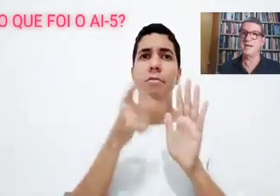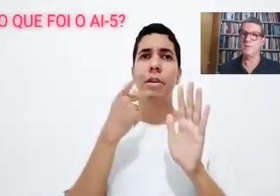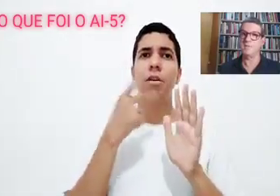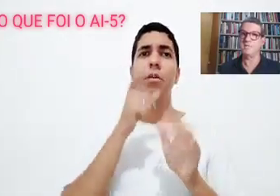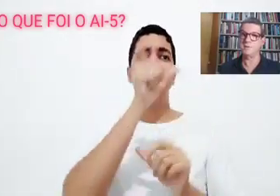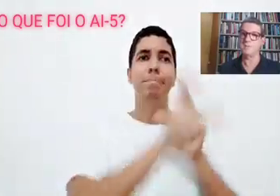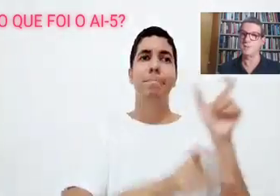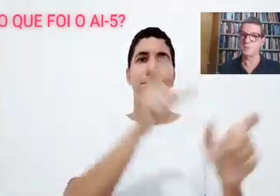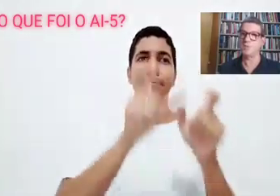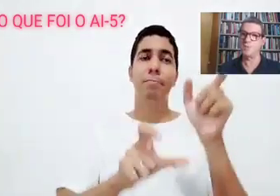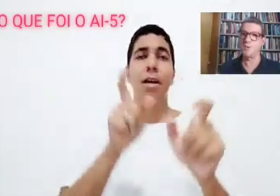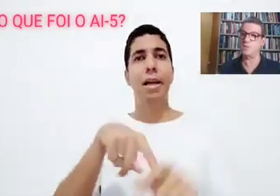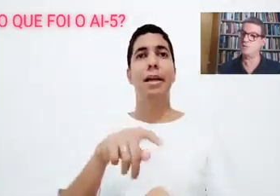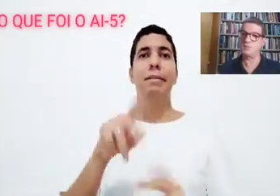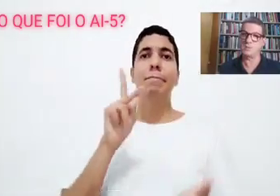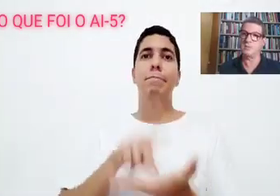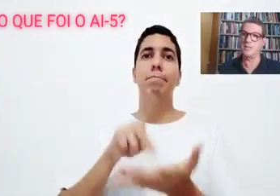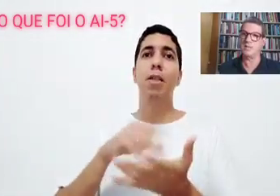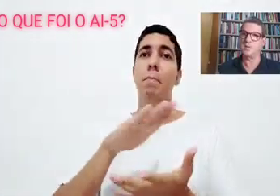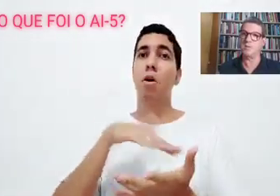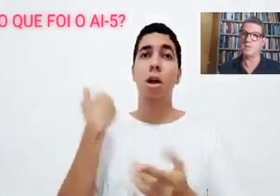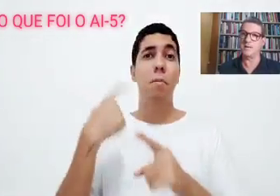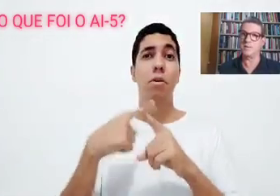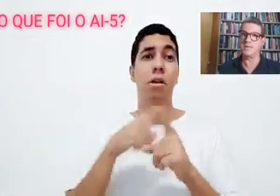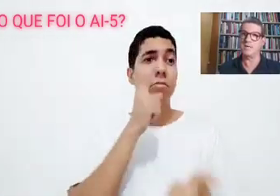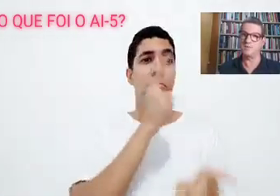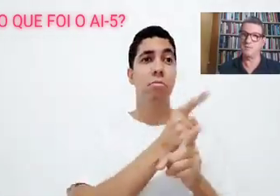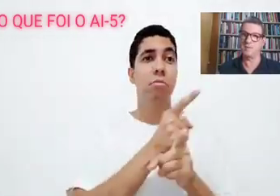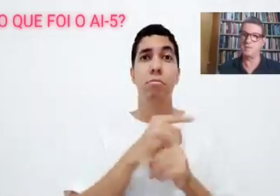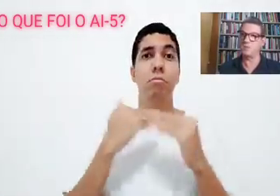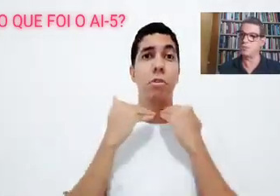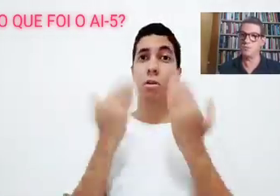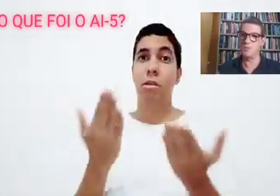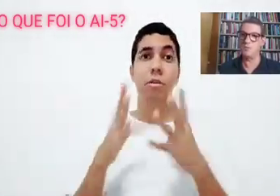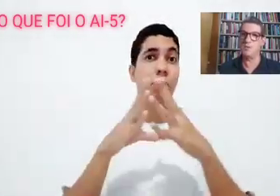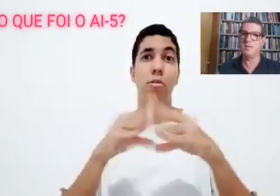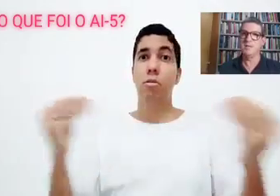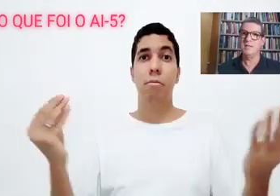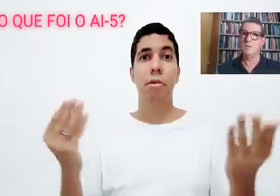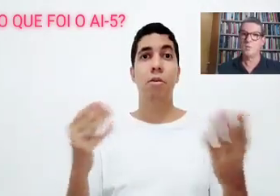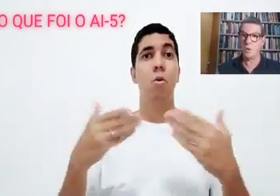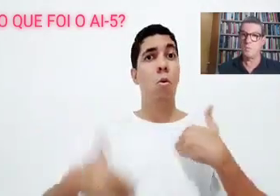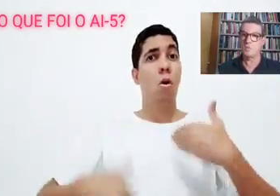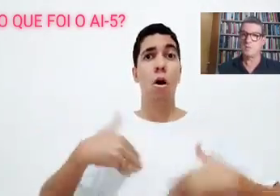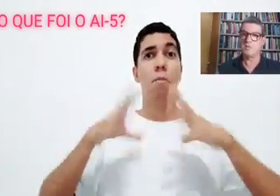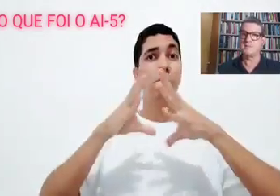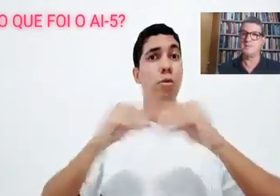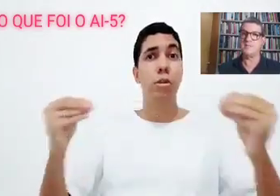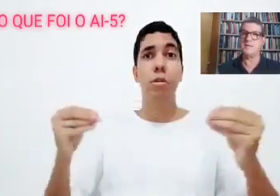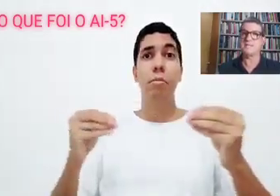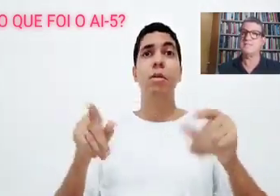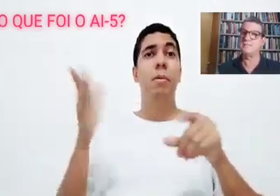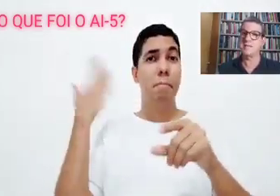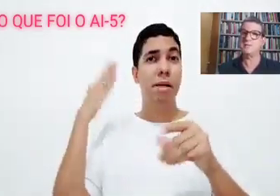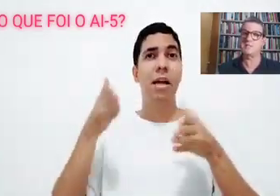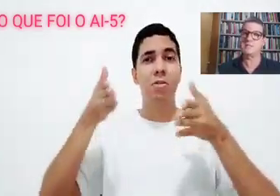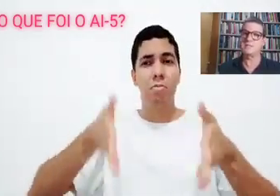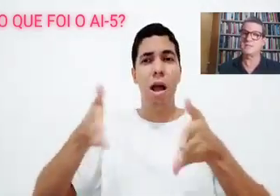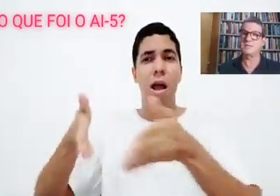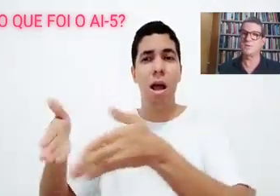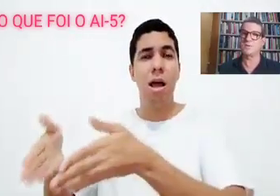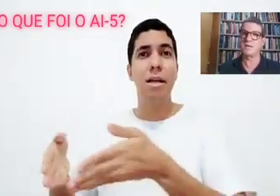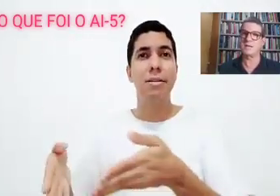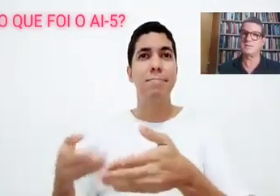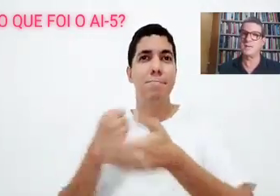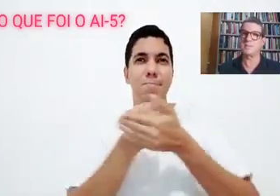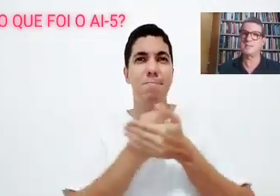leis reconheceram essas pessoas como mortas, porque não tem como encontrar alguém que foi preso, que sumiu e o corpo desapareceu. Há cemitérios